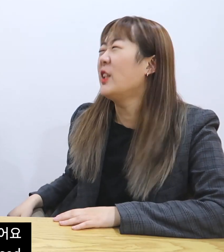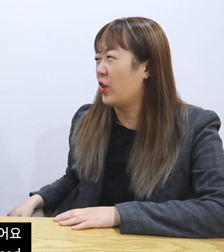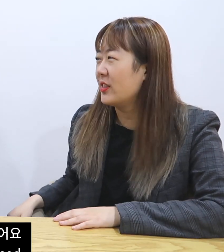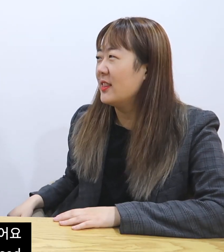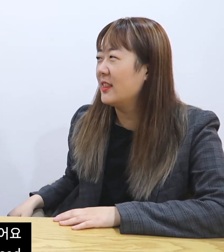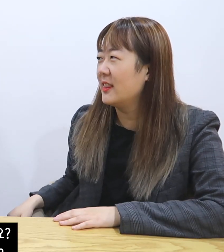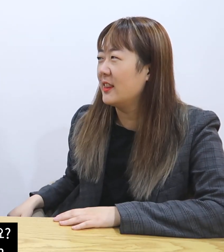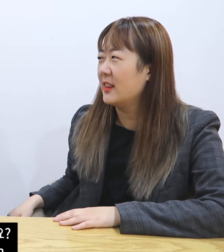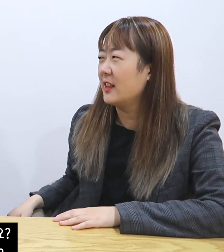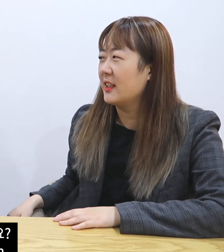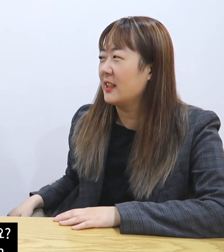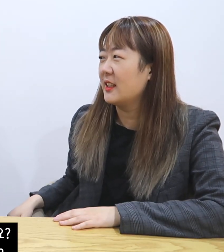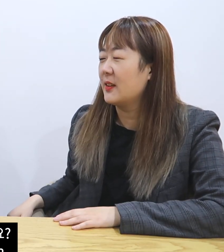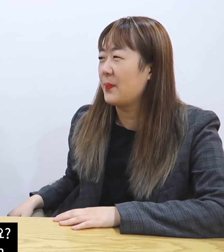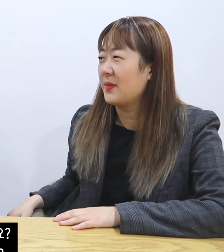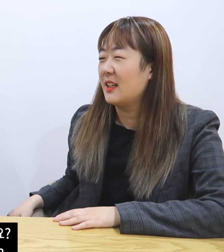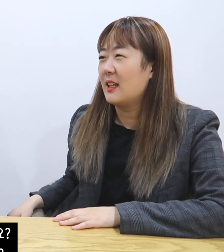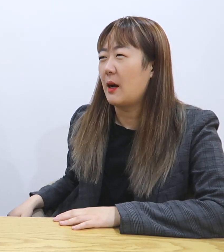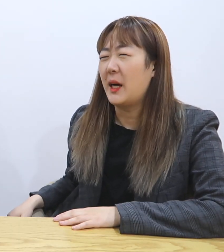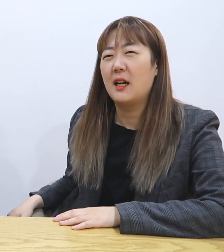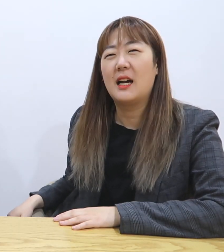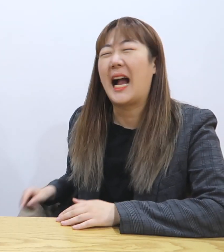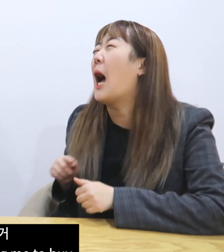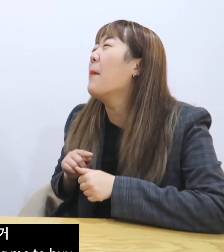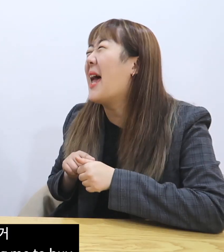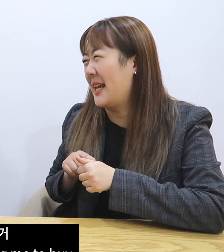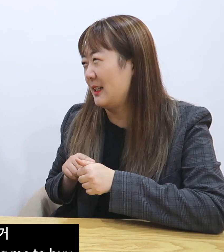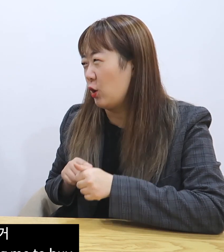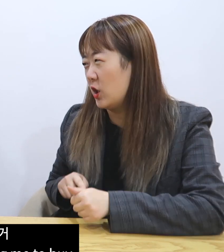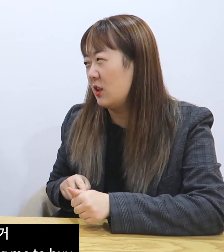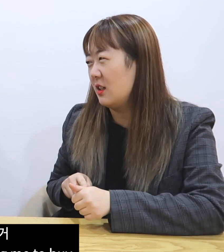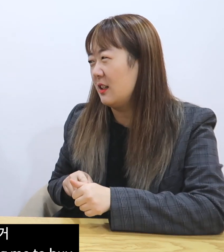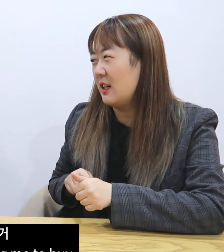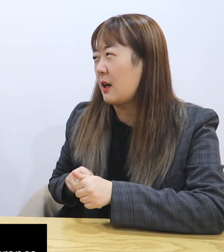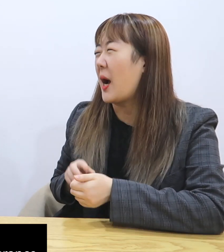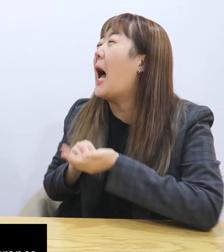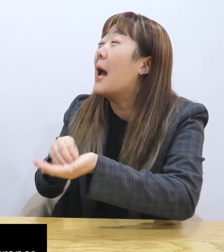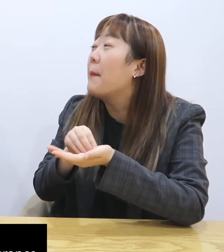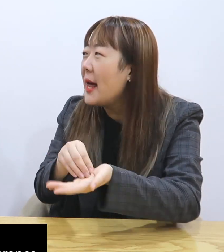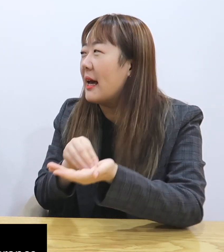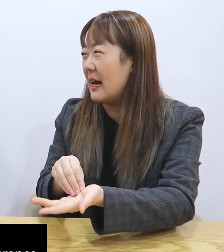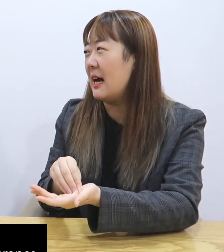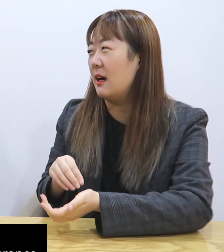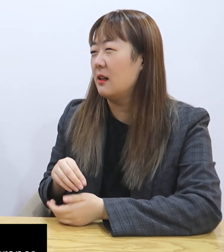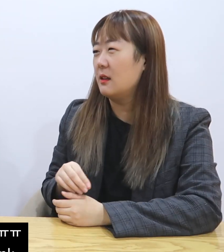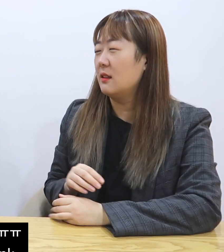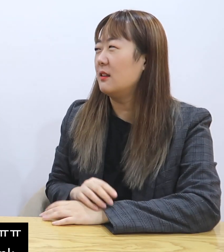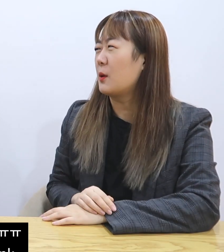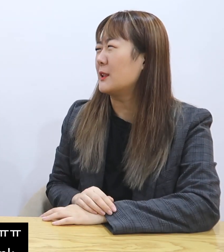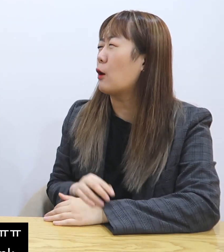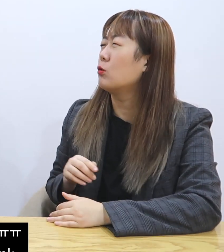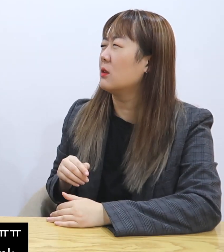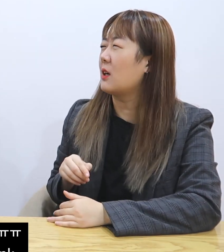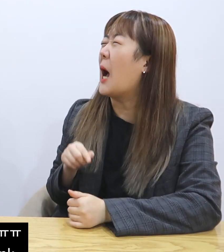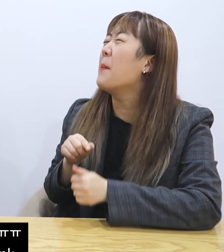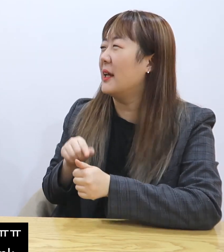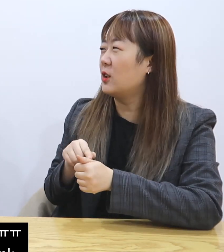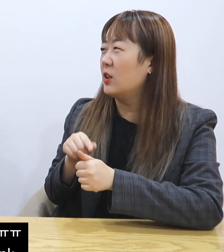편견. 와, 어떤 편견이야? 그러니까 막 강매하는 거. 막 갈패라 이렇게 막 자꾸 강매하는 거.